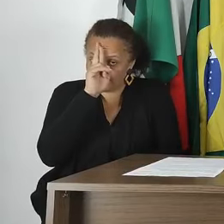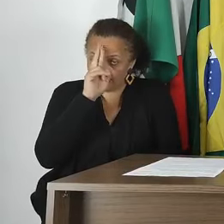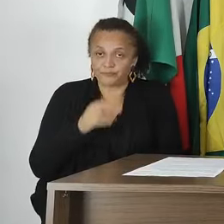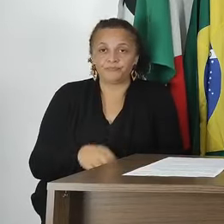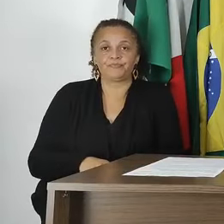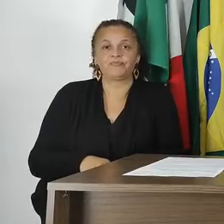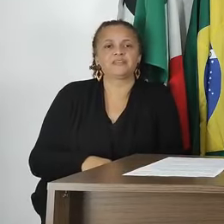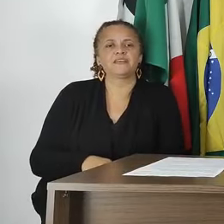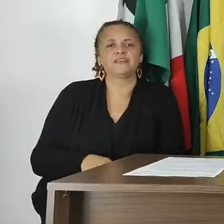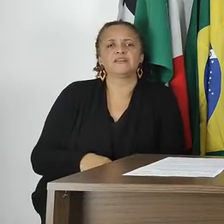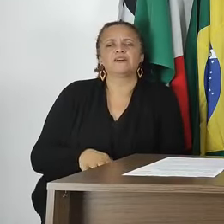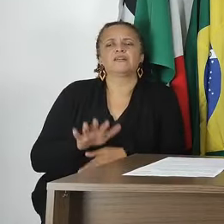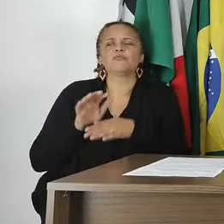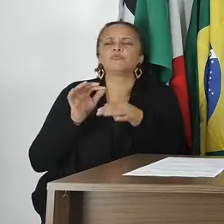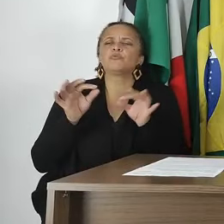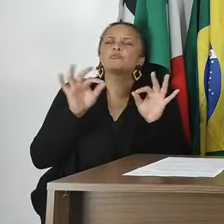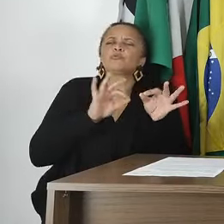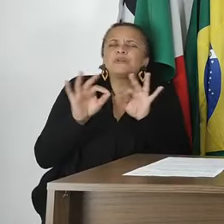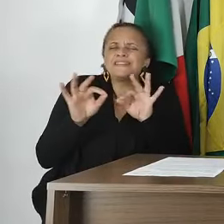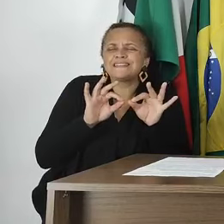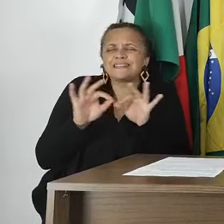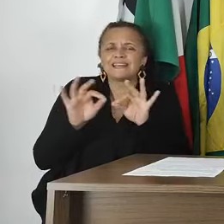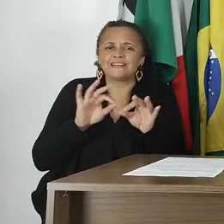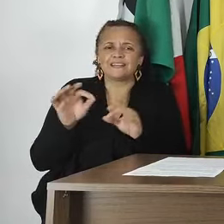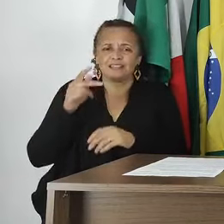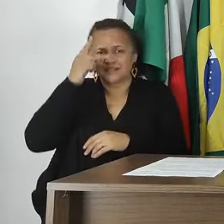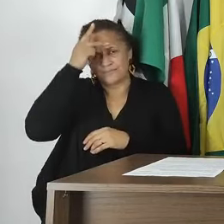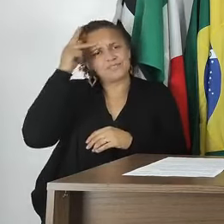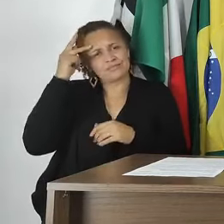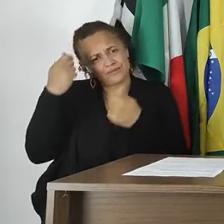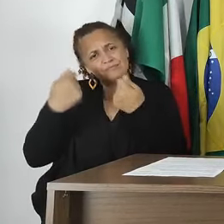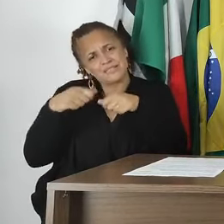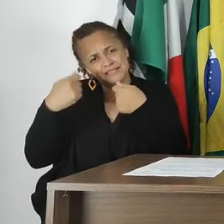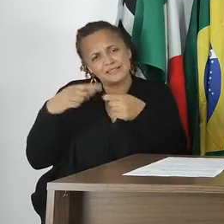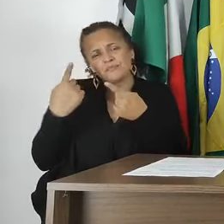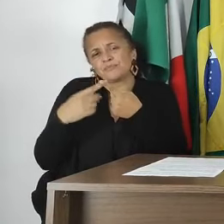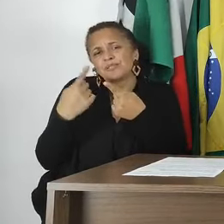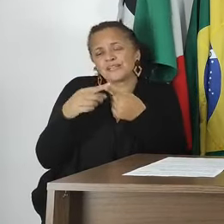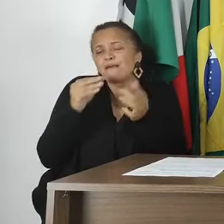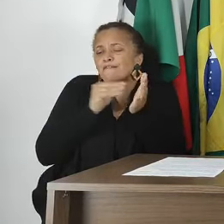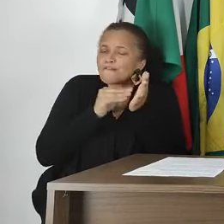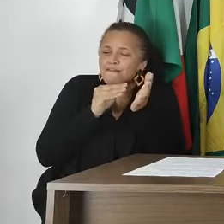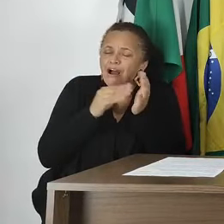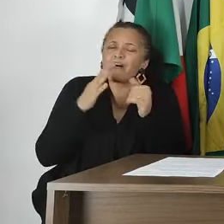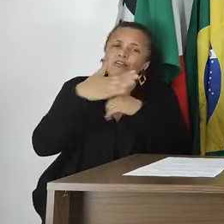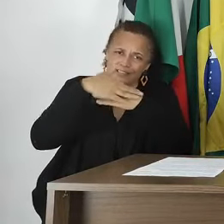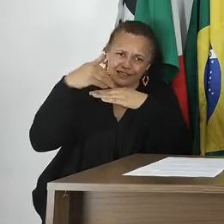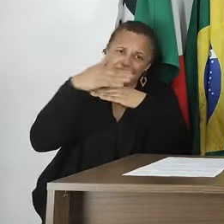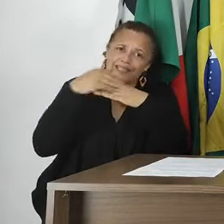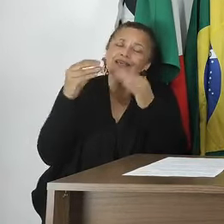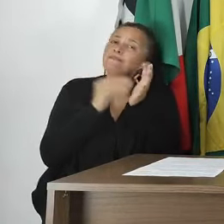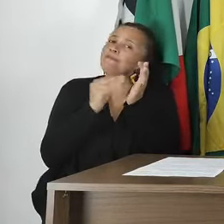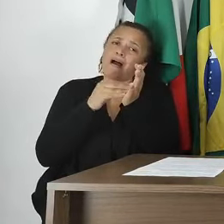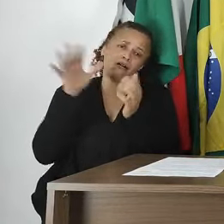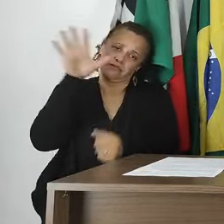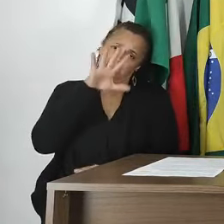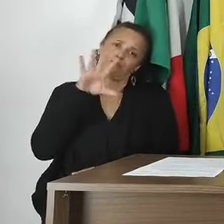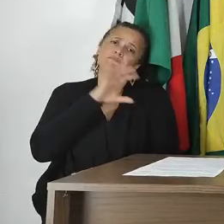esse tratamento com eles, que realmente são pessoas carentes, que necessitam do amor e da palavra de